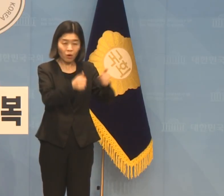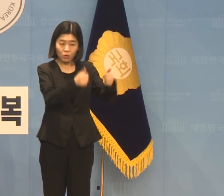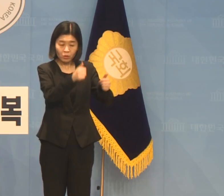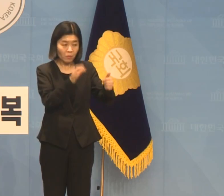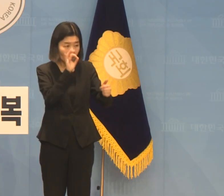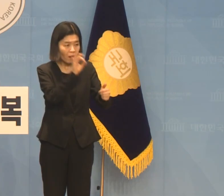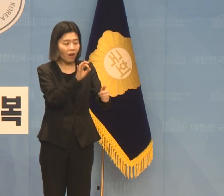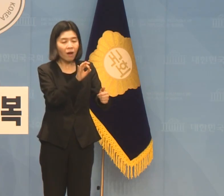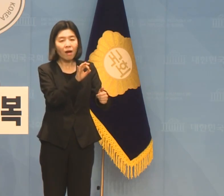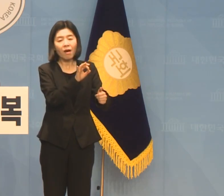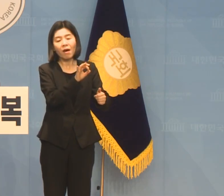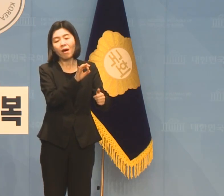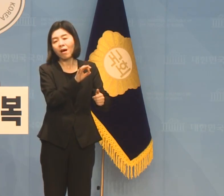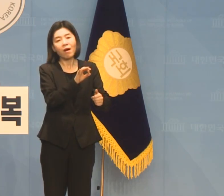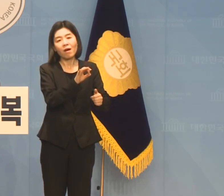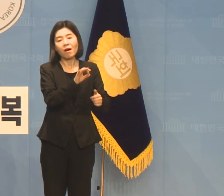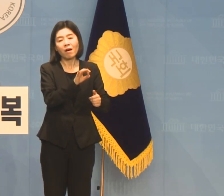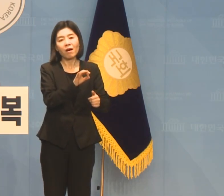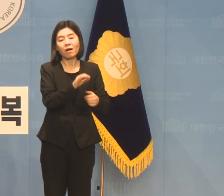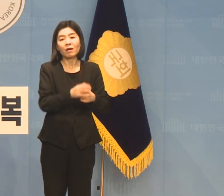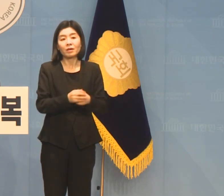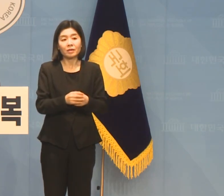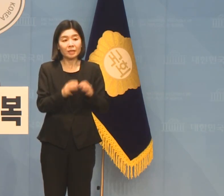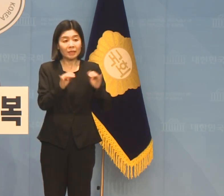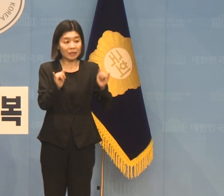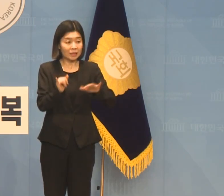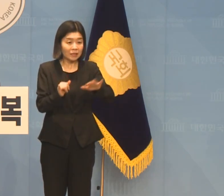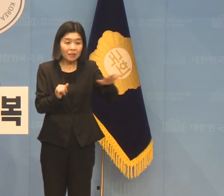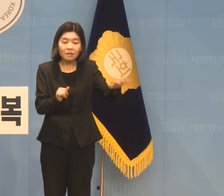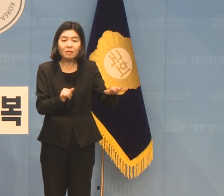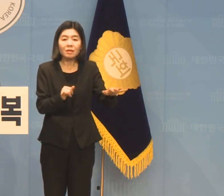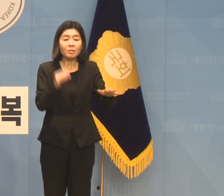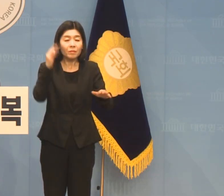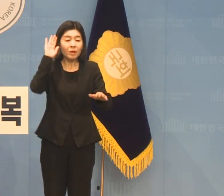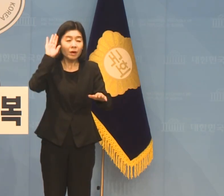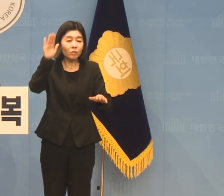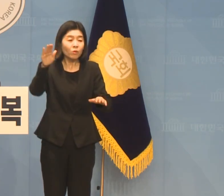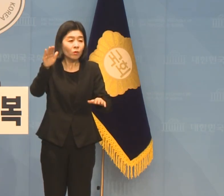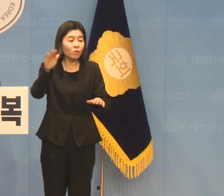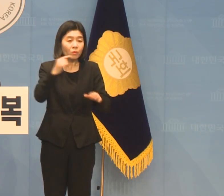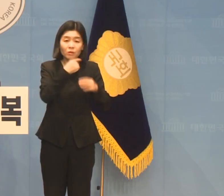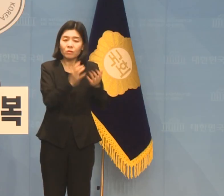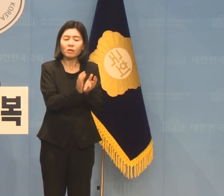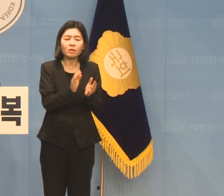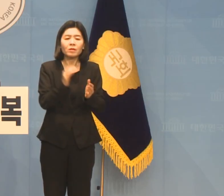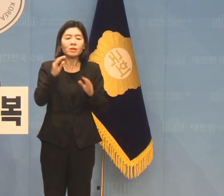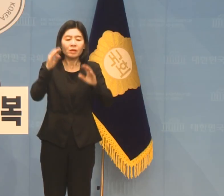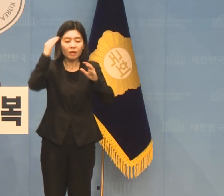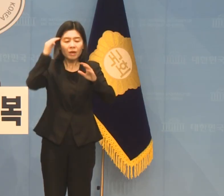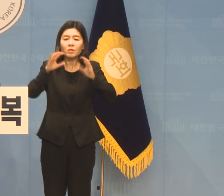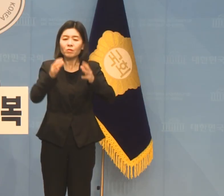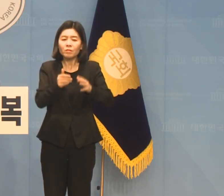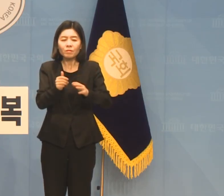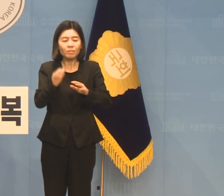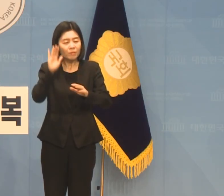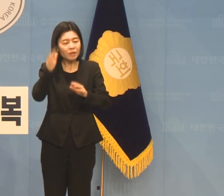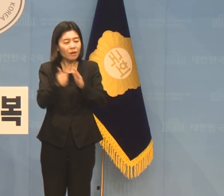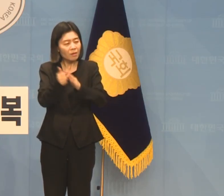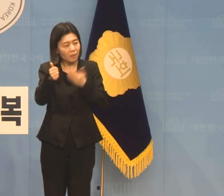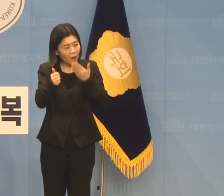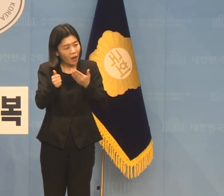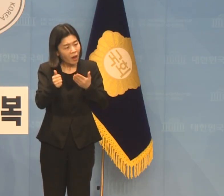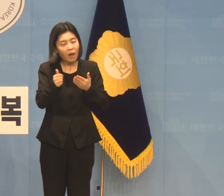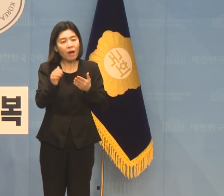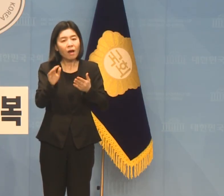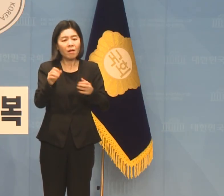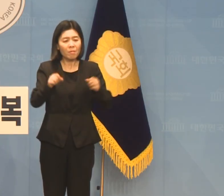없습니다. 과연 이 사람들이 대한민국의 미래를 얼마나 더 망쳐놓을 생각인지 무섭기까지 합니다.